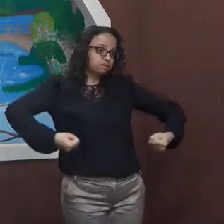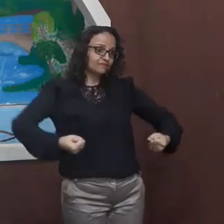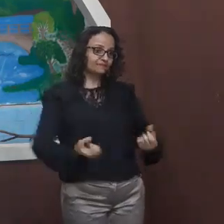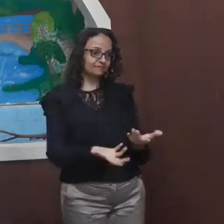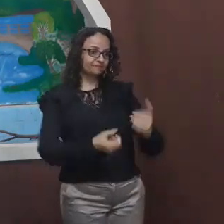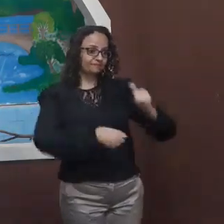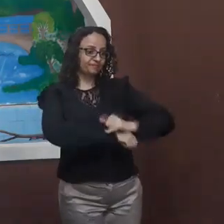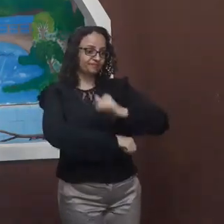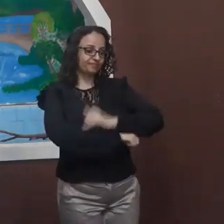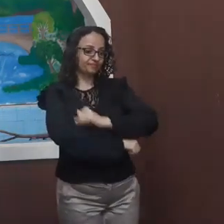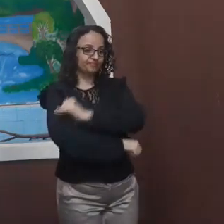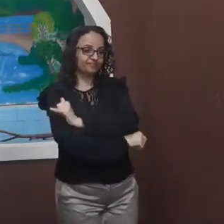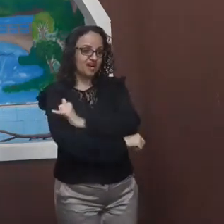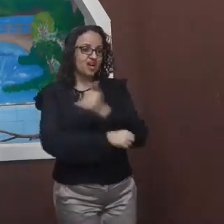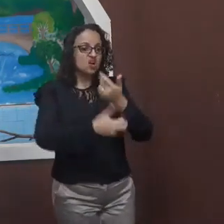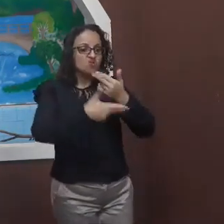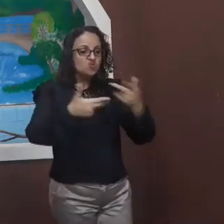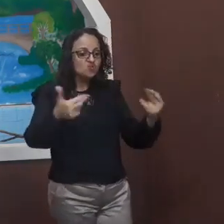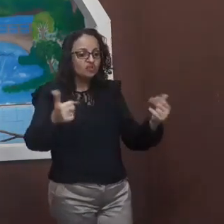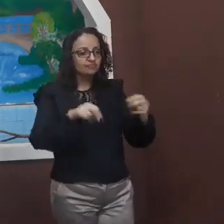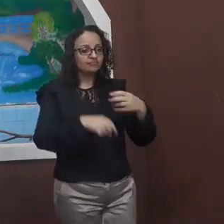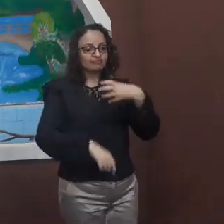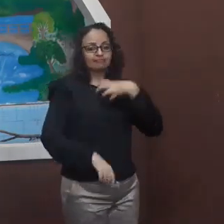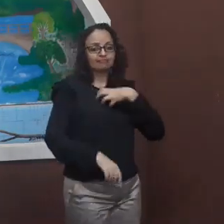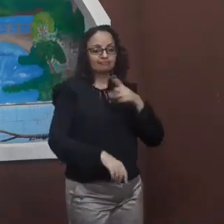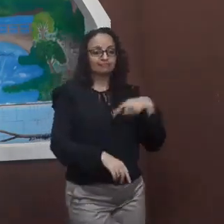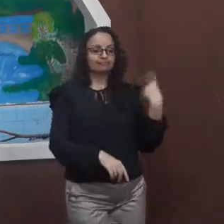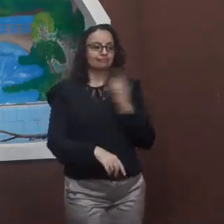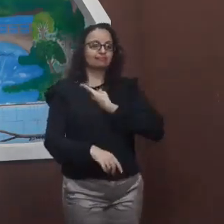Está vendo que as coisas não é do jeito que a gente quer.